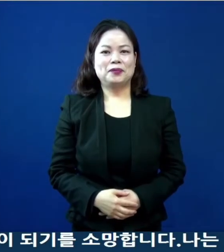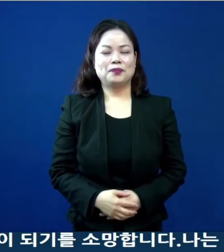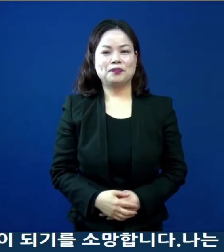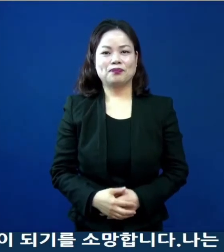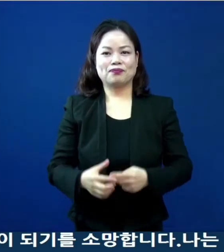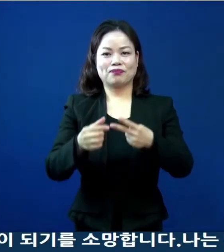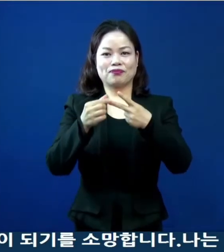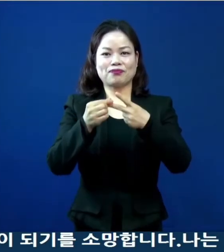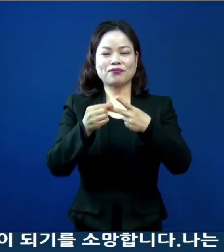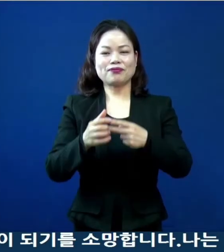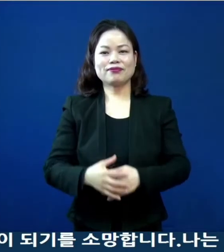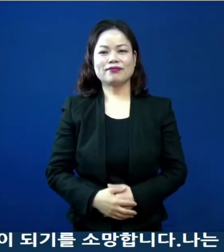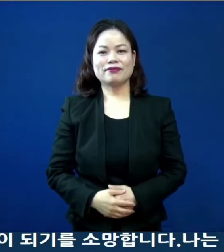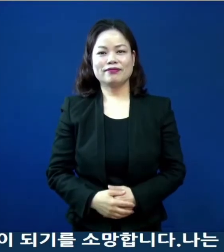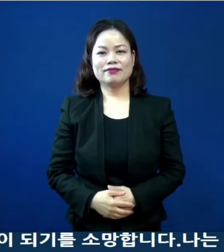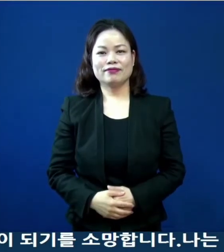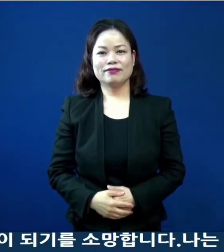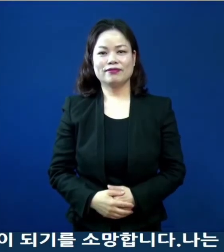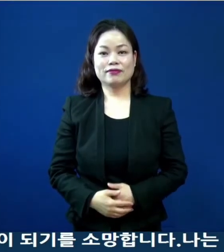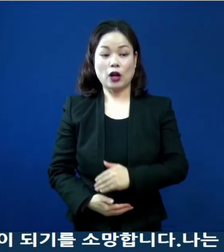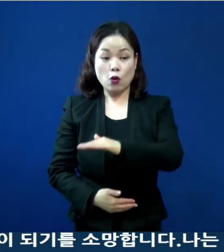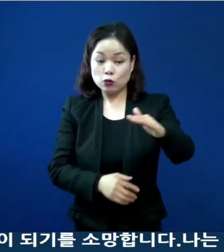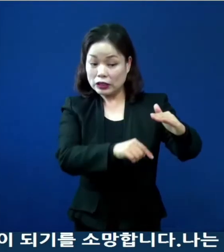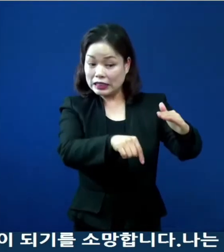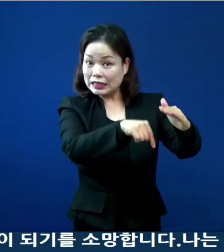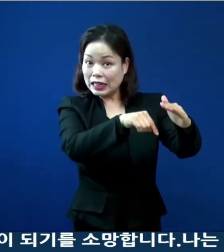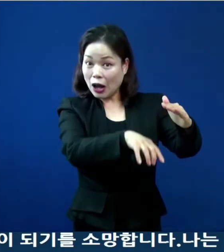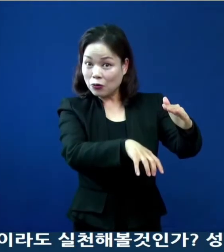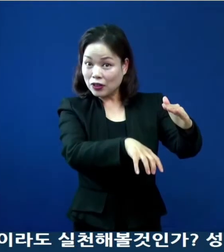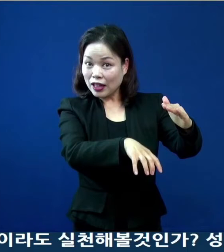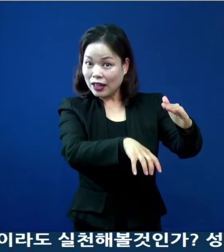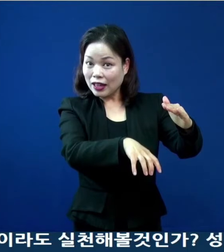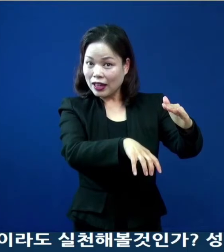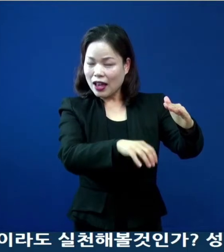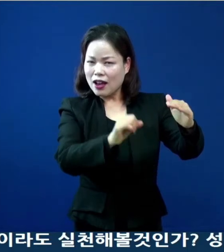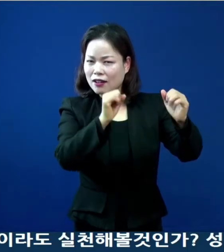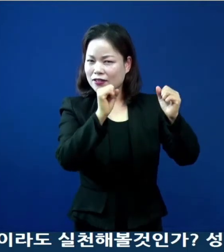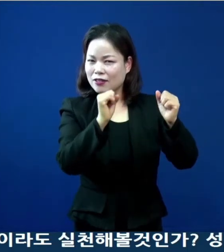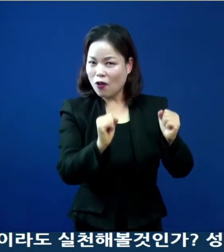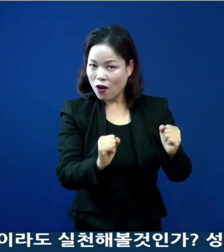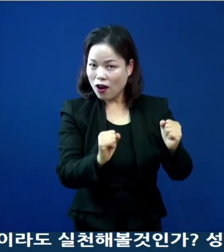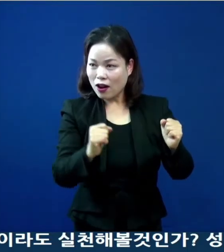두 번째, 우리 가운데